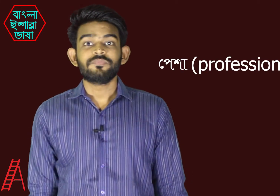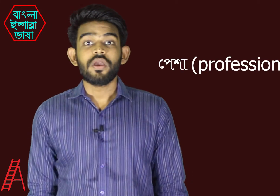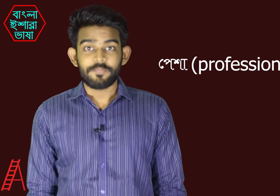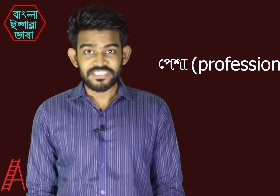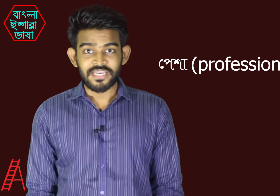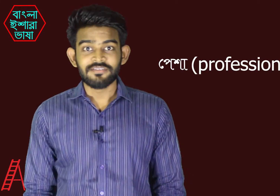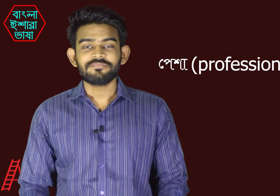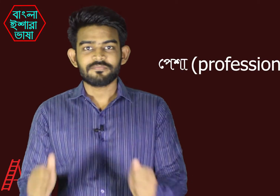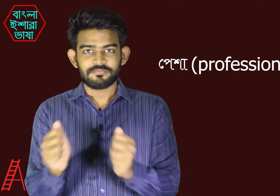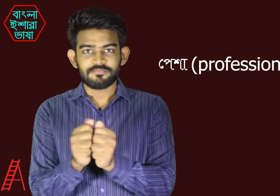পেশা,